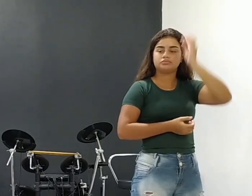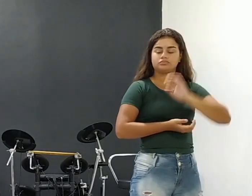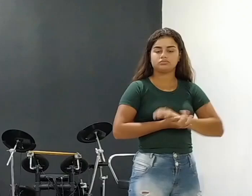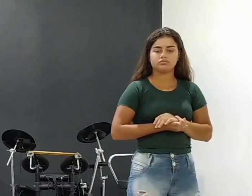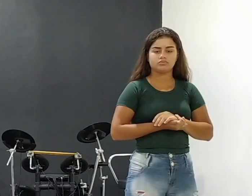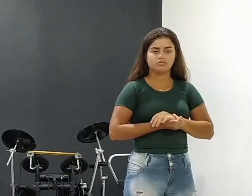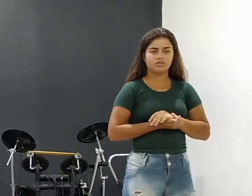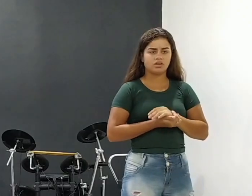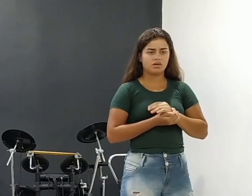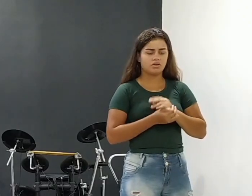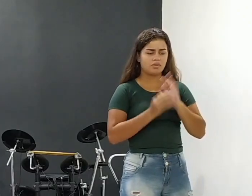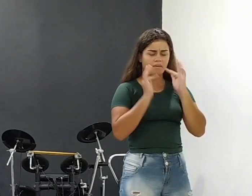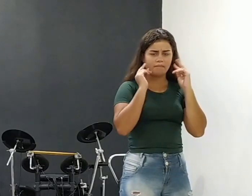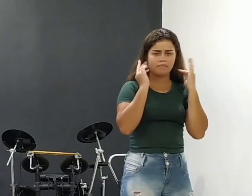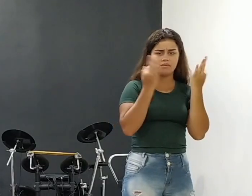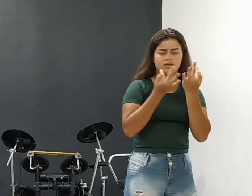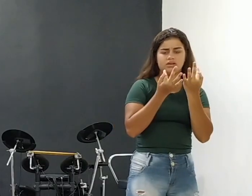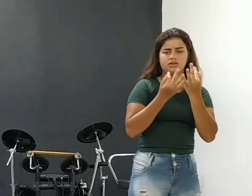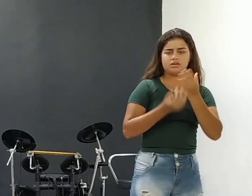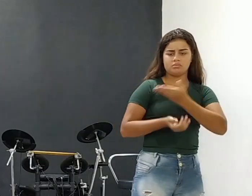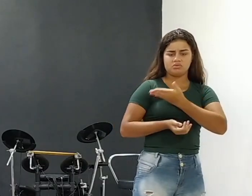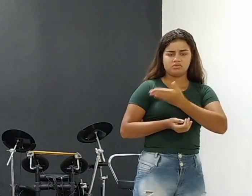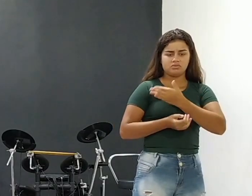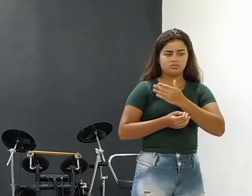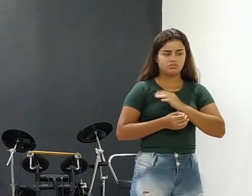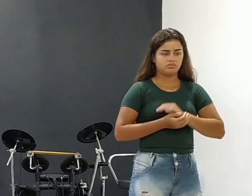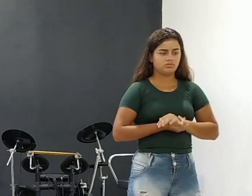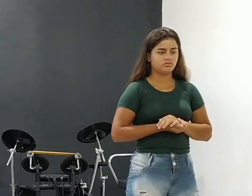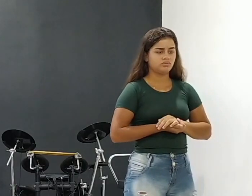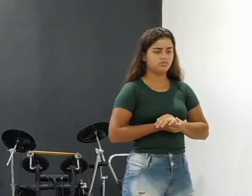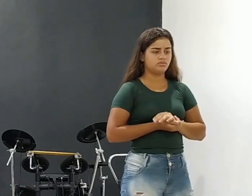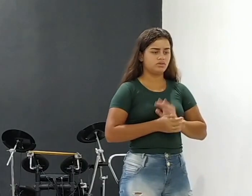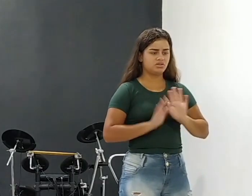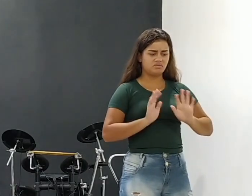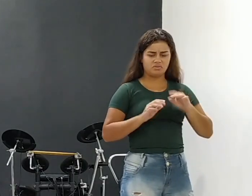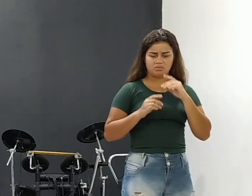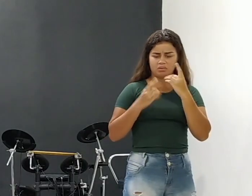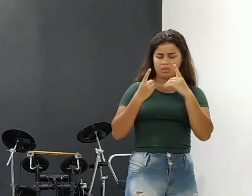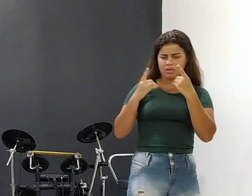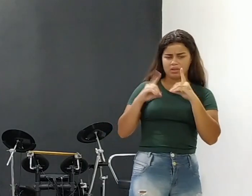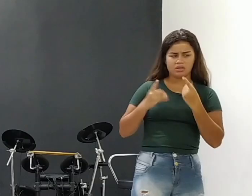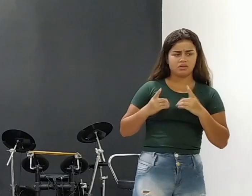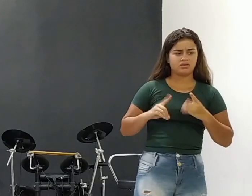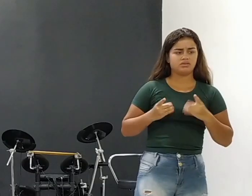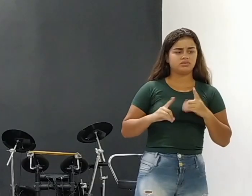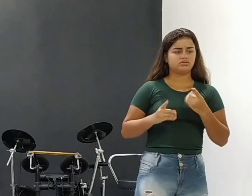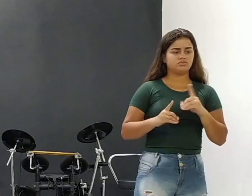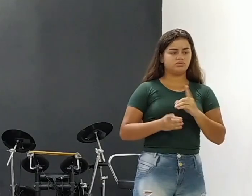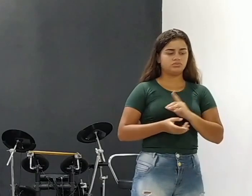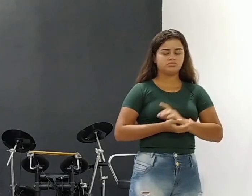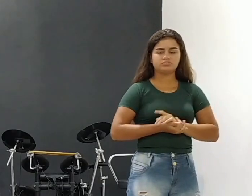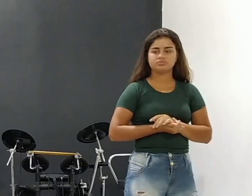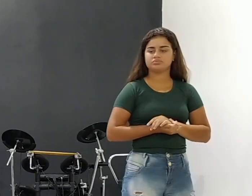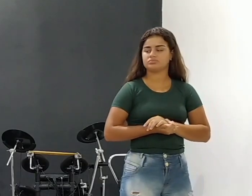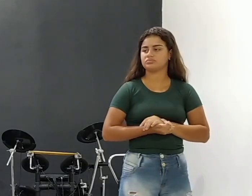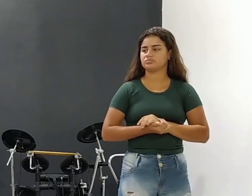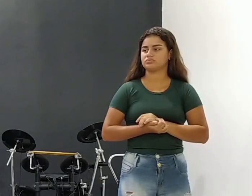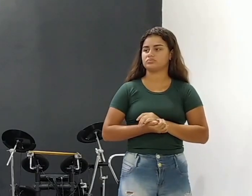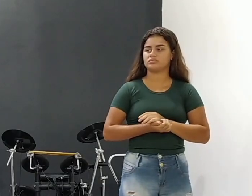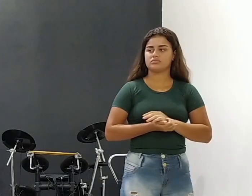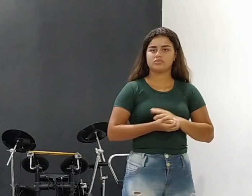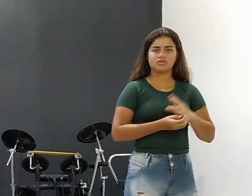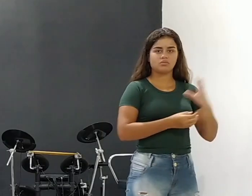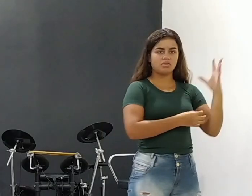parentes, amigos, às vezes não dão nada por nós. Não dão nada. Fala, é a árvore